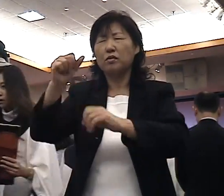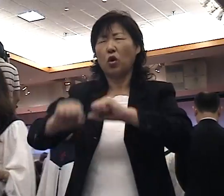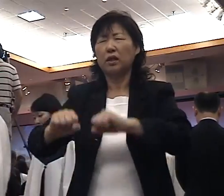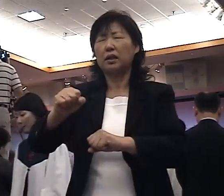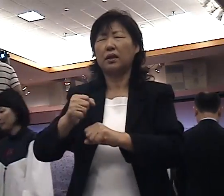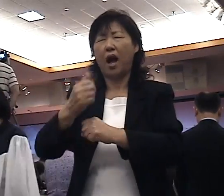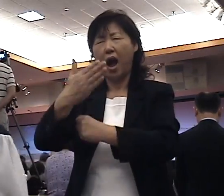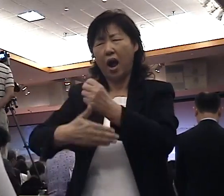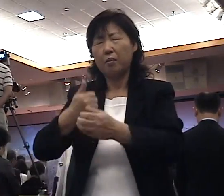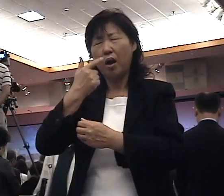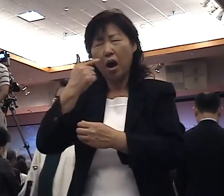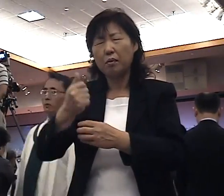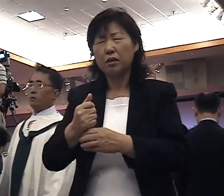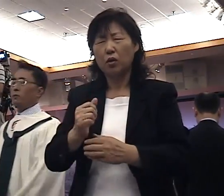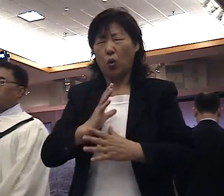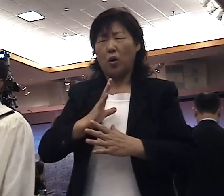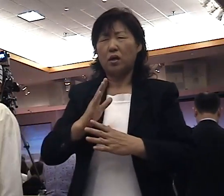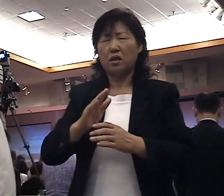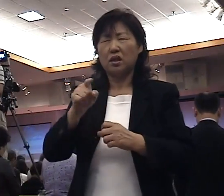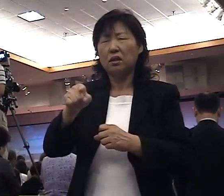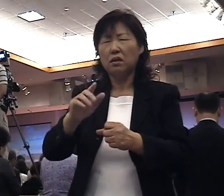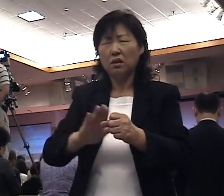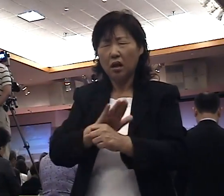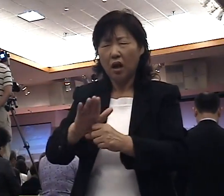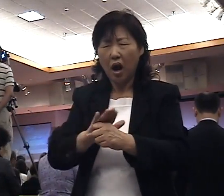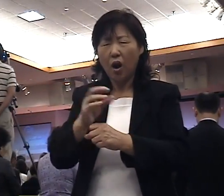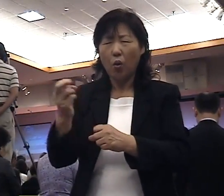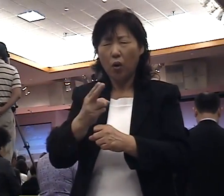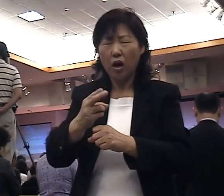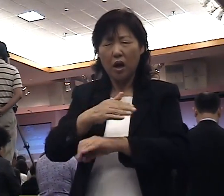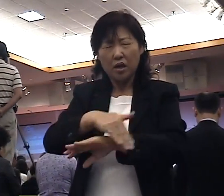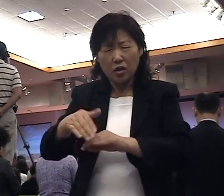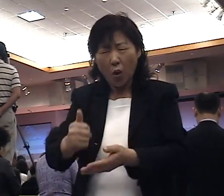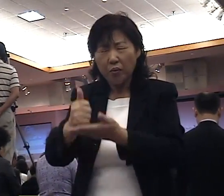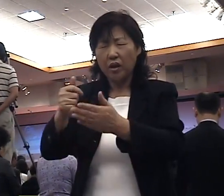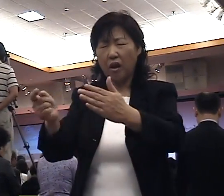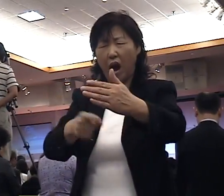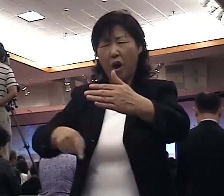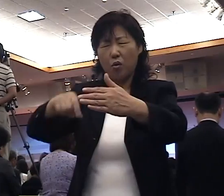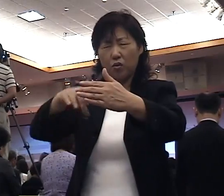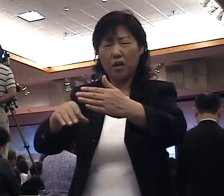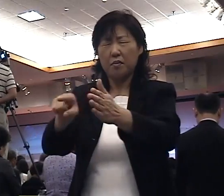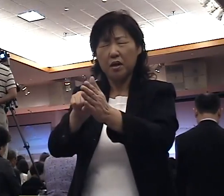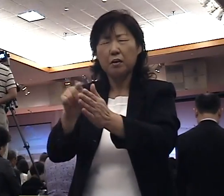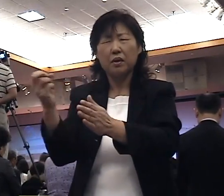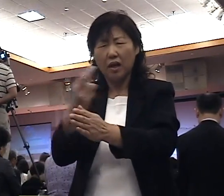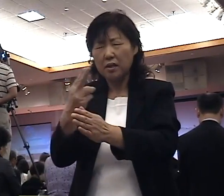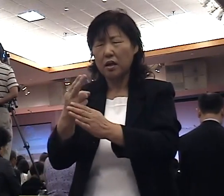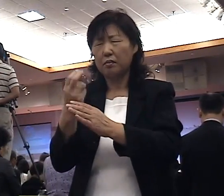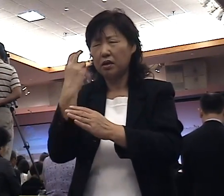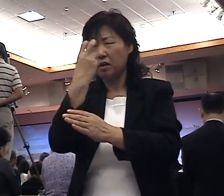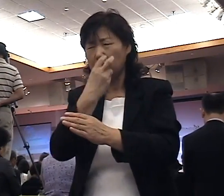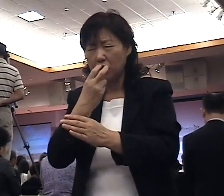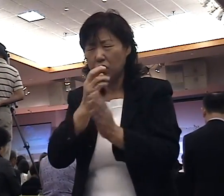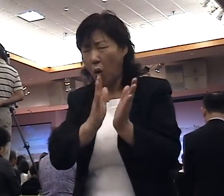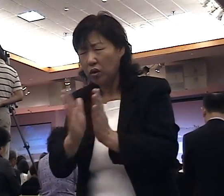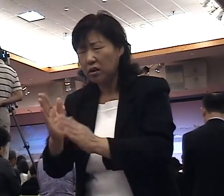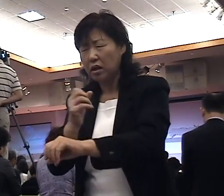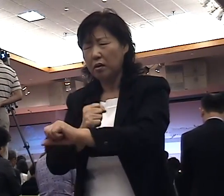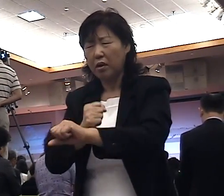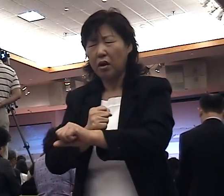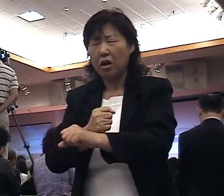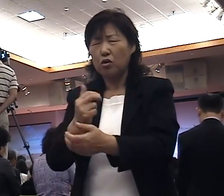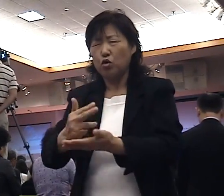하나님 아버지의 놀라우신 그 사랑과 오늘도 이 섭리 가운데 우리의 믿음을 다시 한번 정리하며